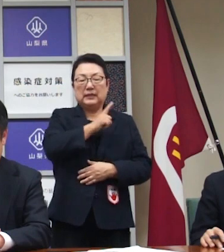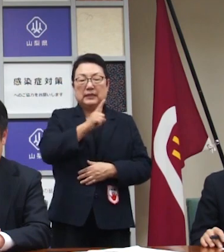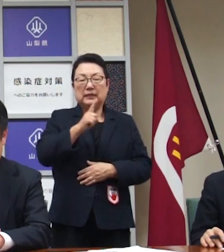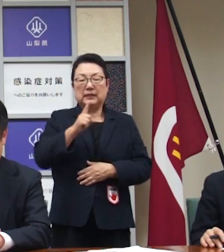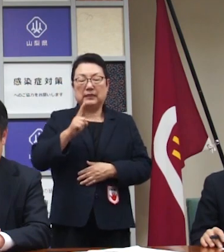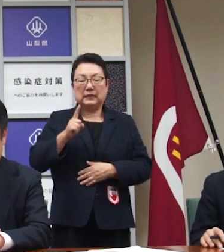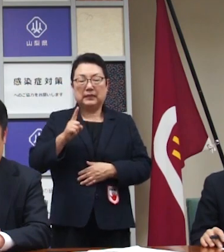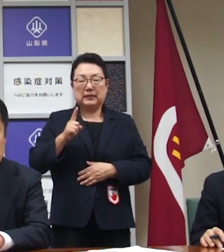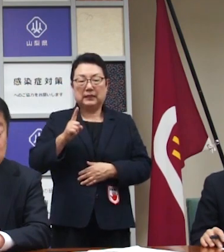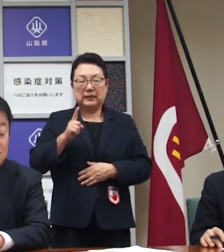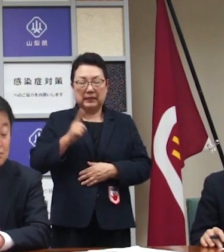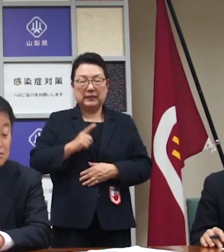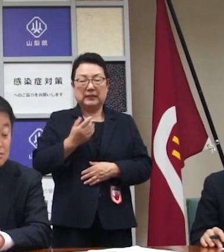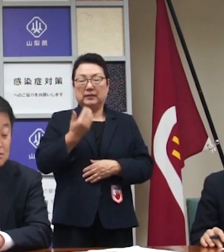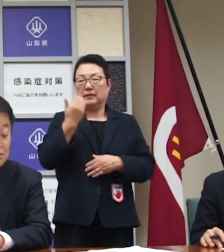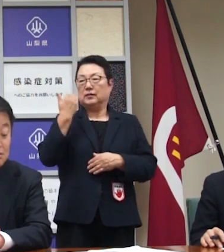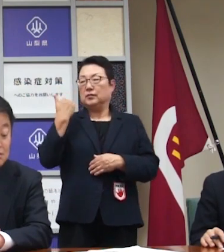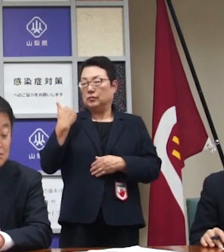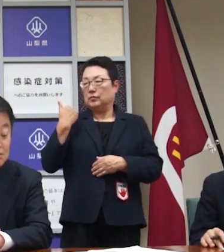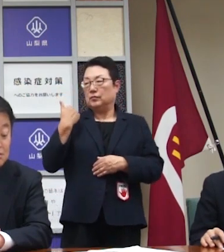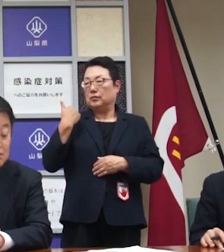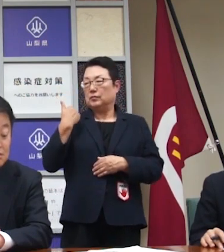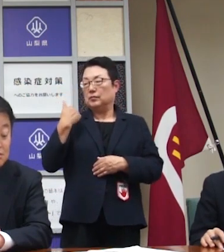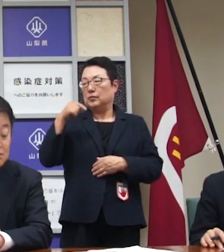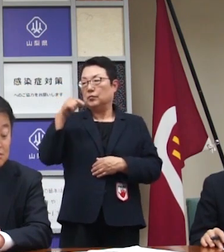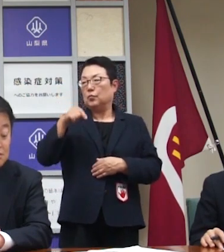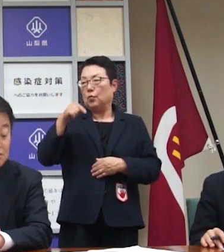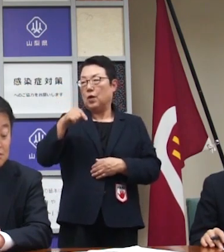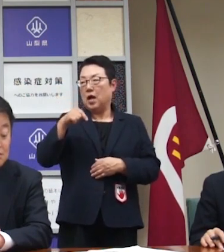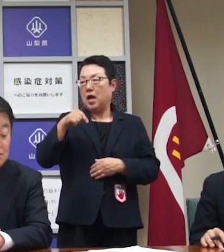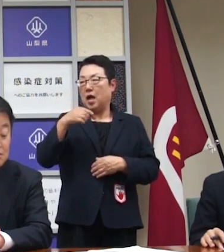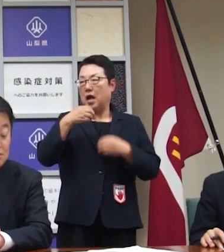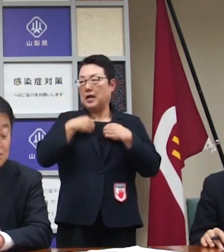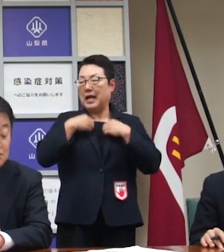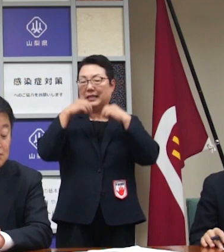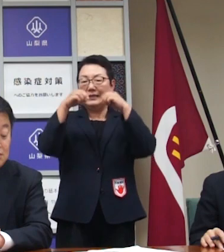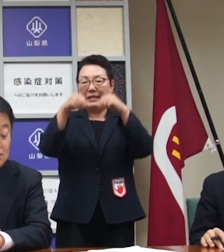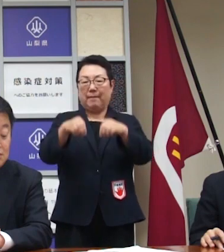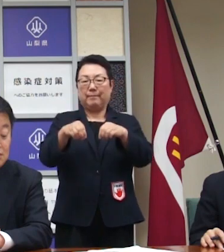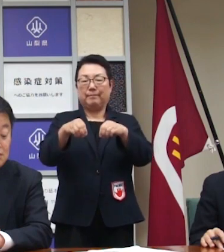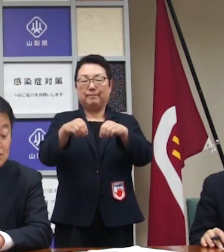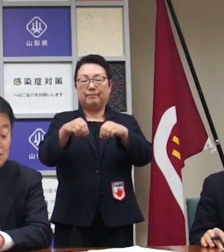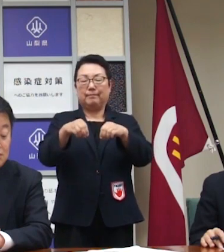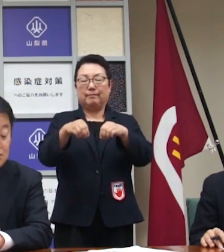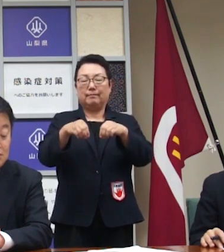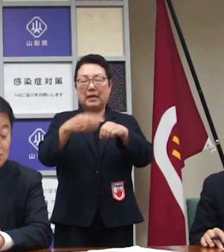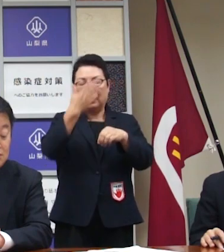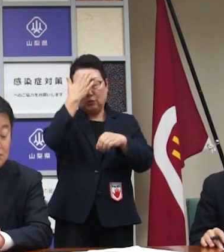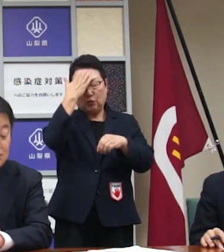遡るとそこはまあ感染ほとんど感染することがない、症